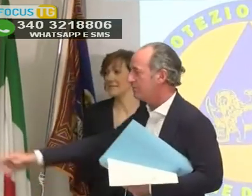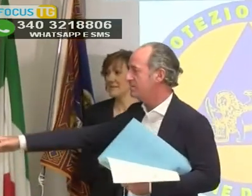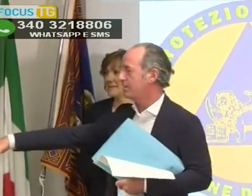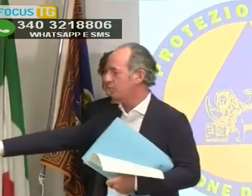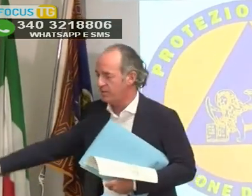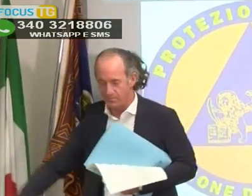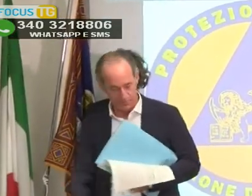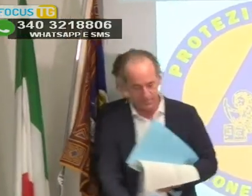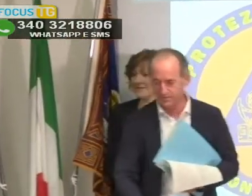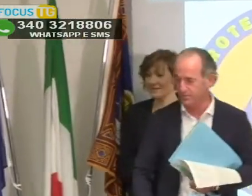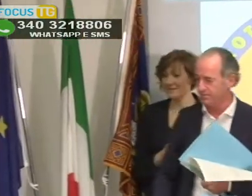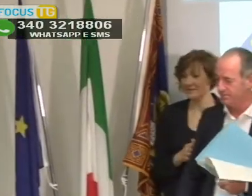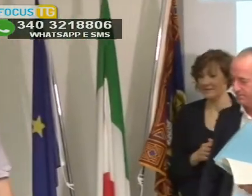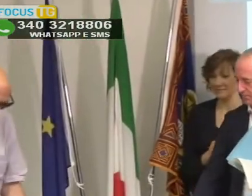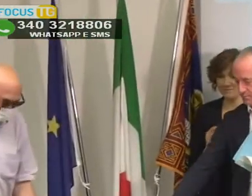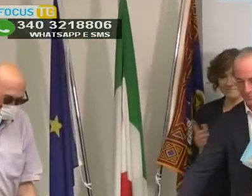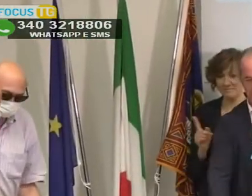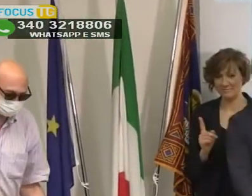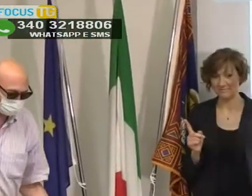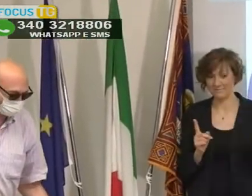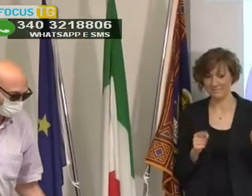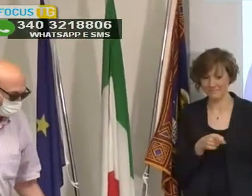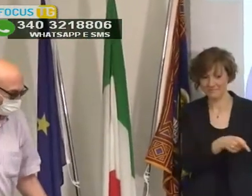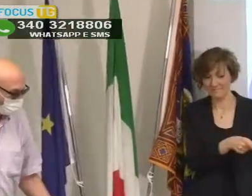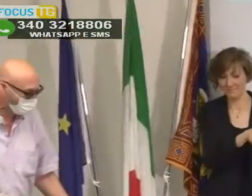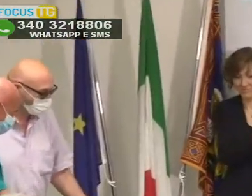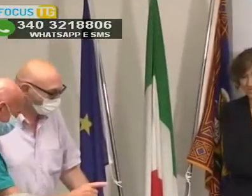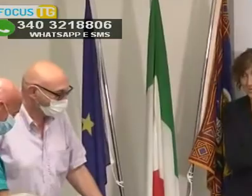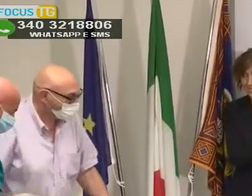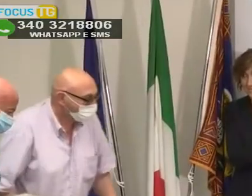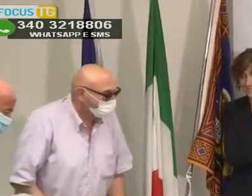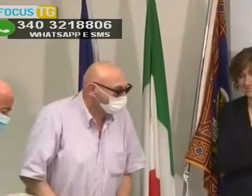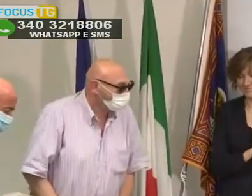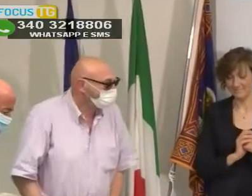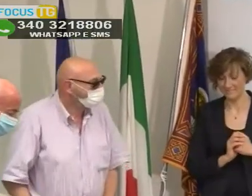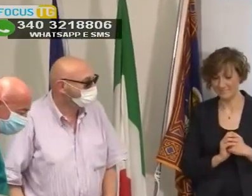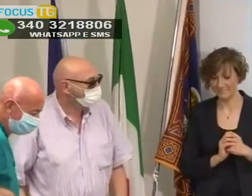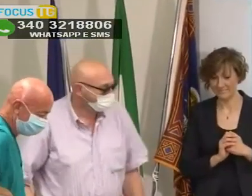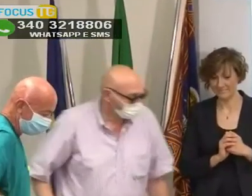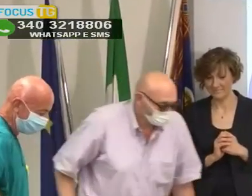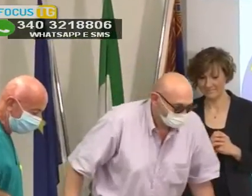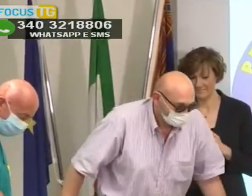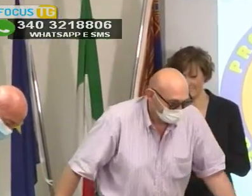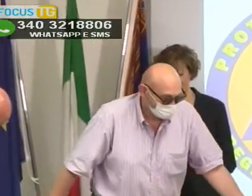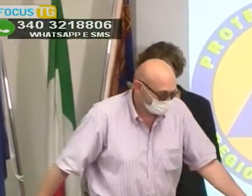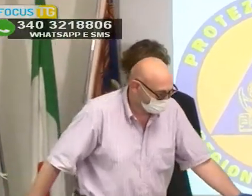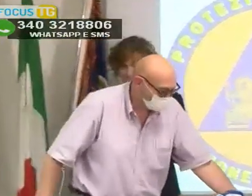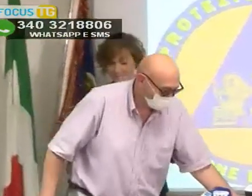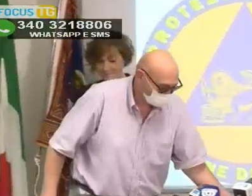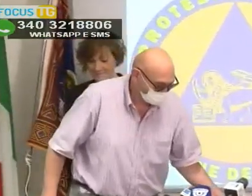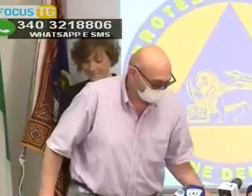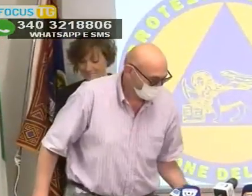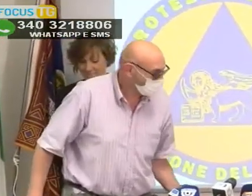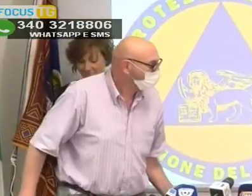Ah, ma vuol dire, recuperiamo, mettiti qua, mettilo qui centrale, così recuperiamo anche il tampone. Dove